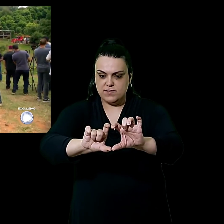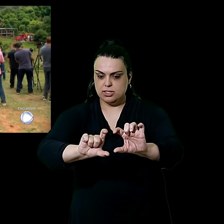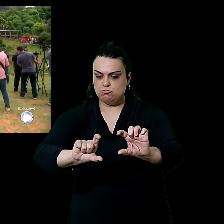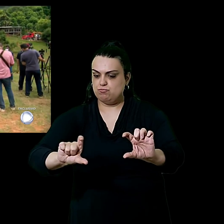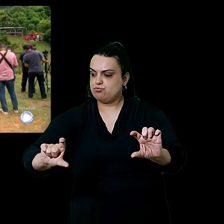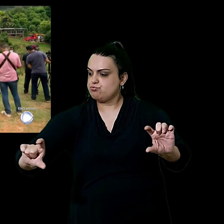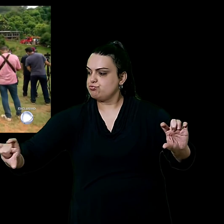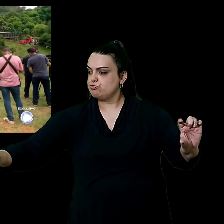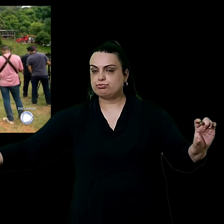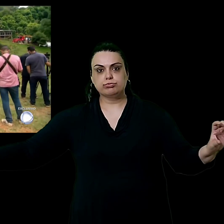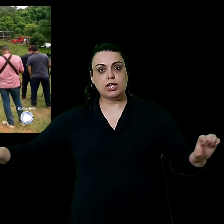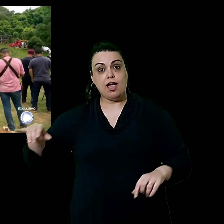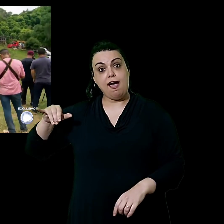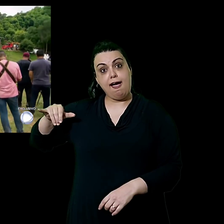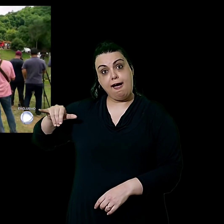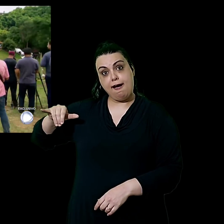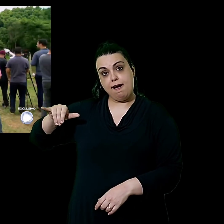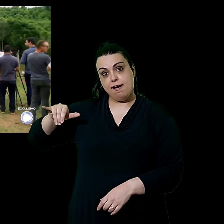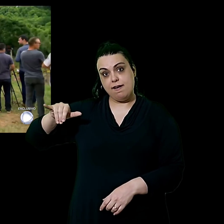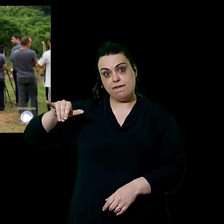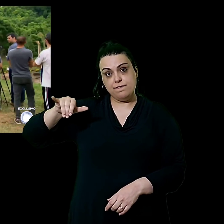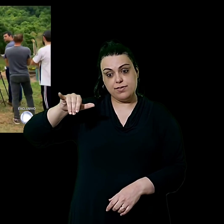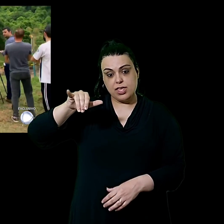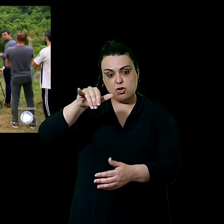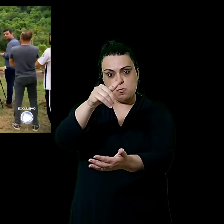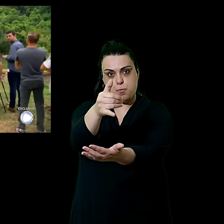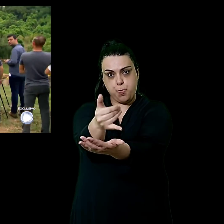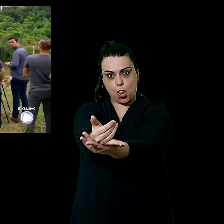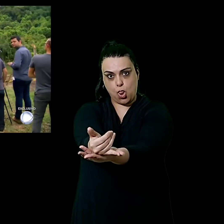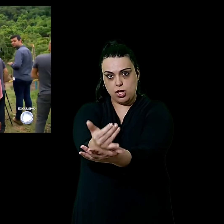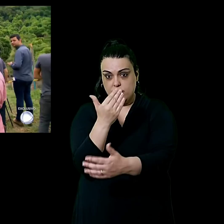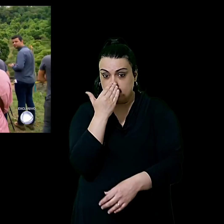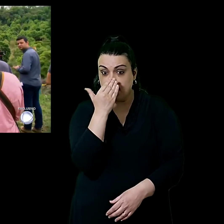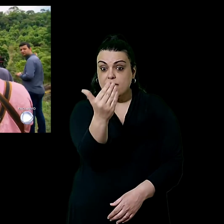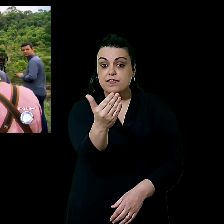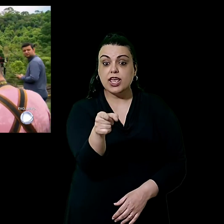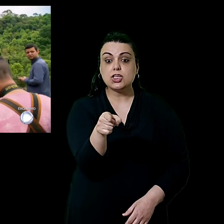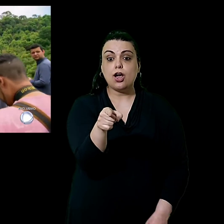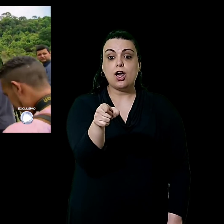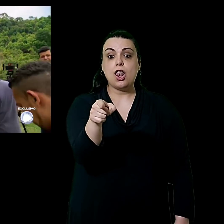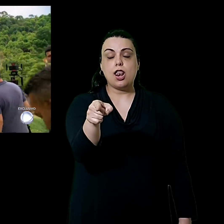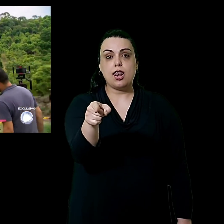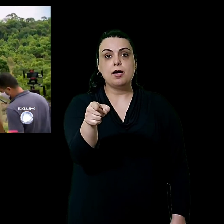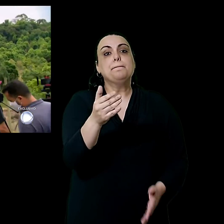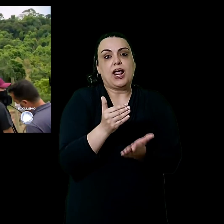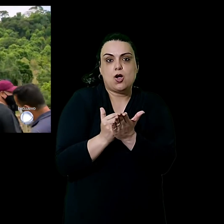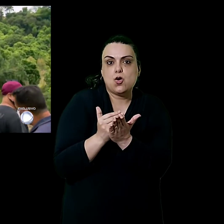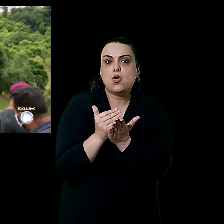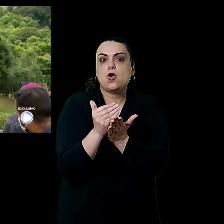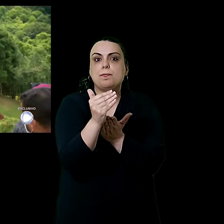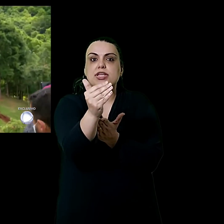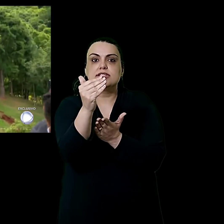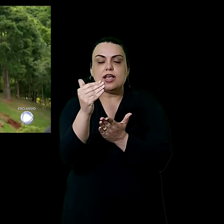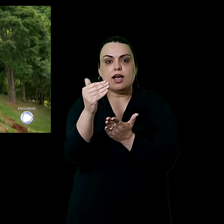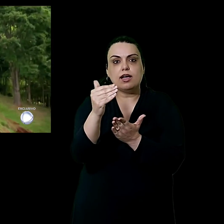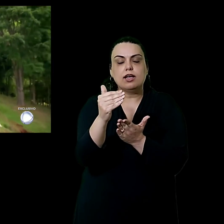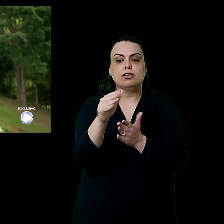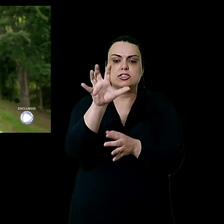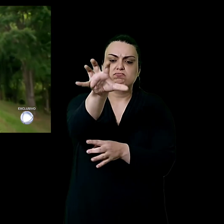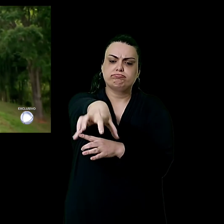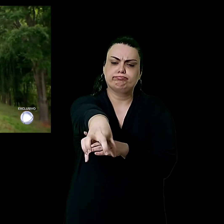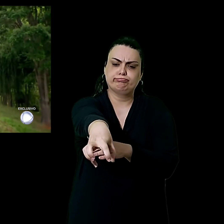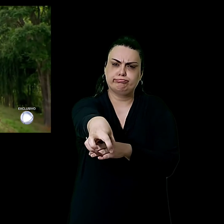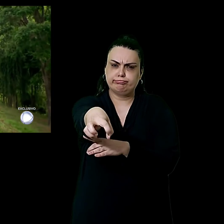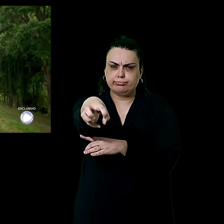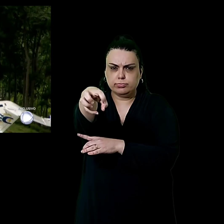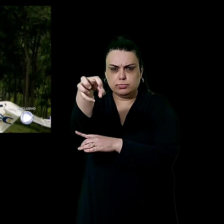isolamento e o avião está lá na frente, para que seja iniciado o processo de remoção